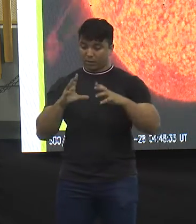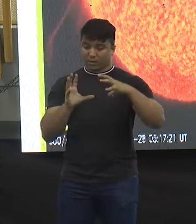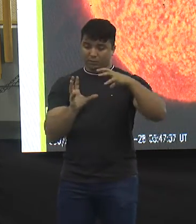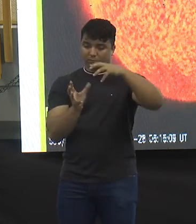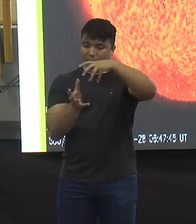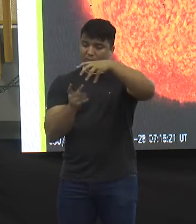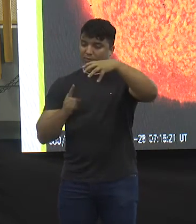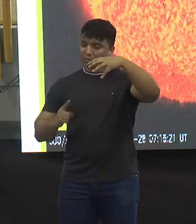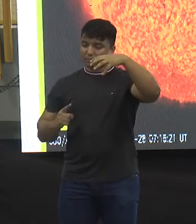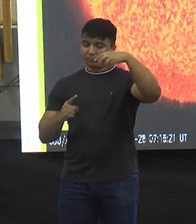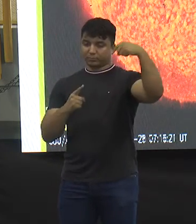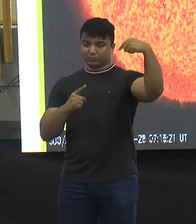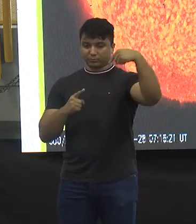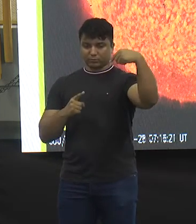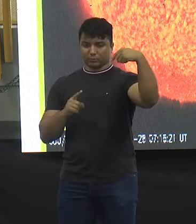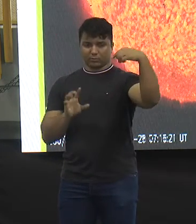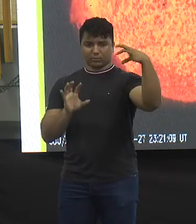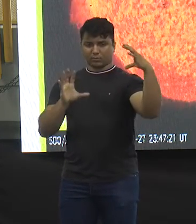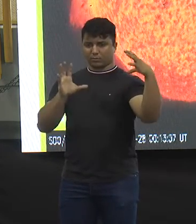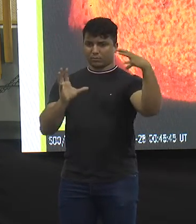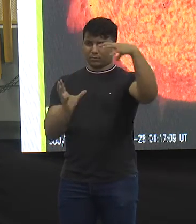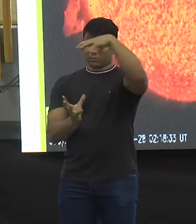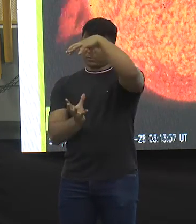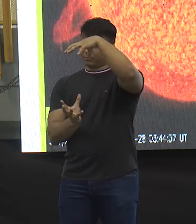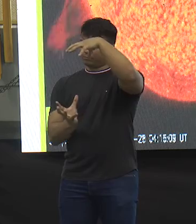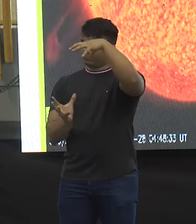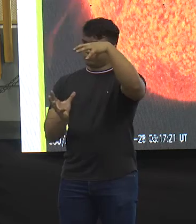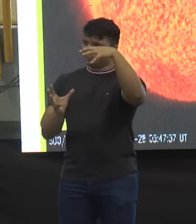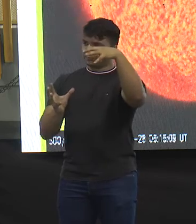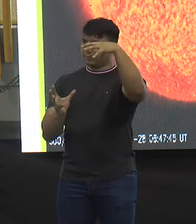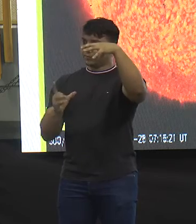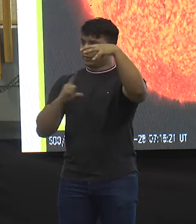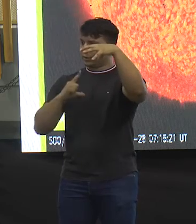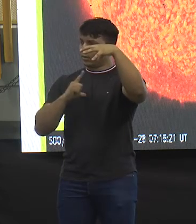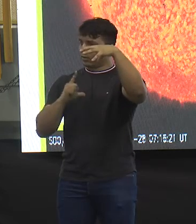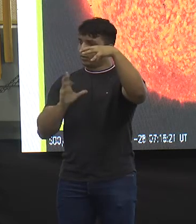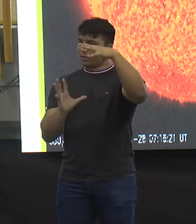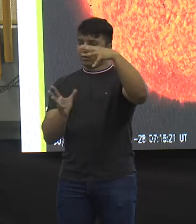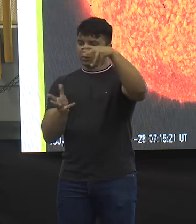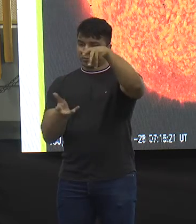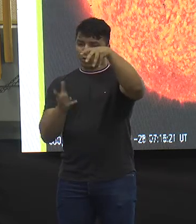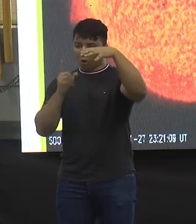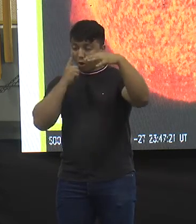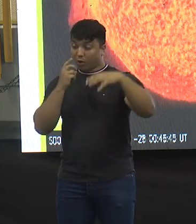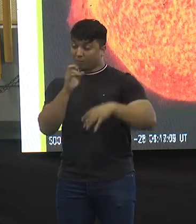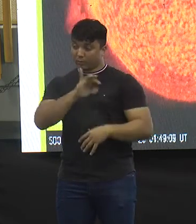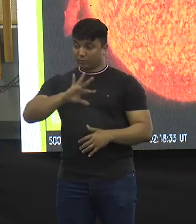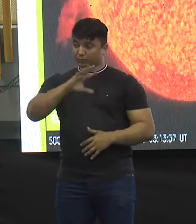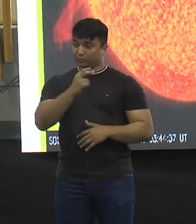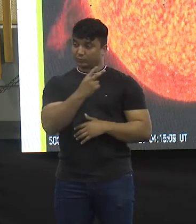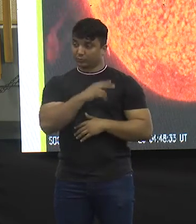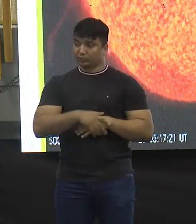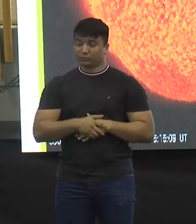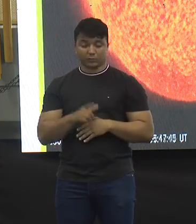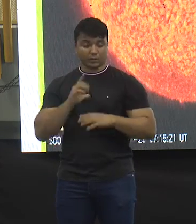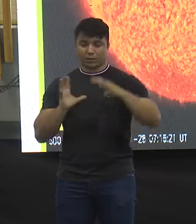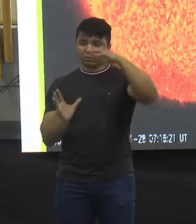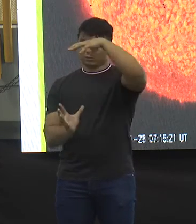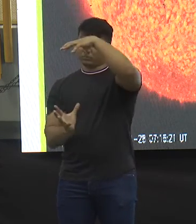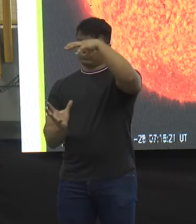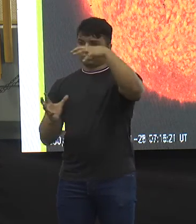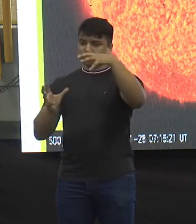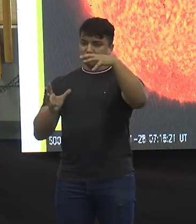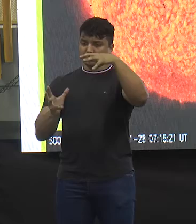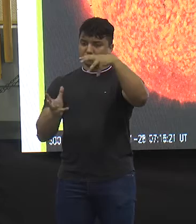elíptica, como a gente diz, você vai perceber que a Terra tem uma certa inclinação. Observa aí na ilustração. E essa inclinação, ela é